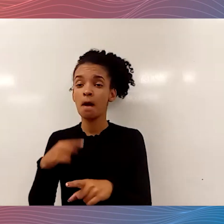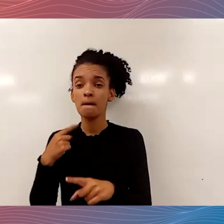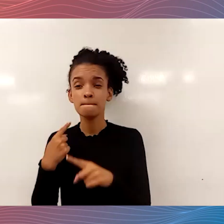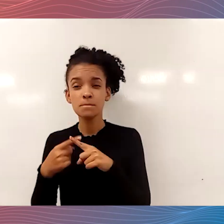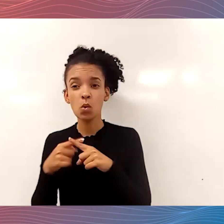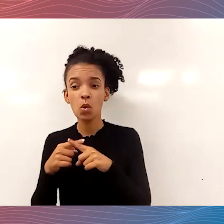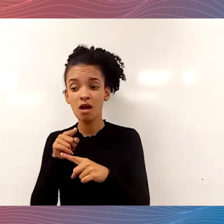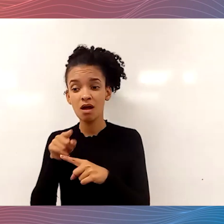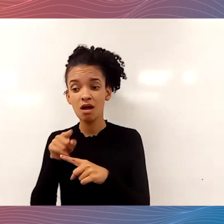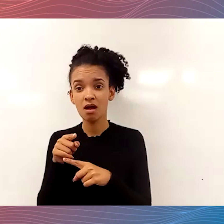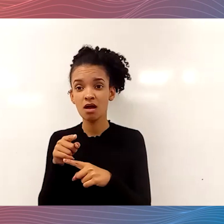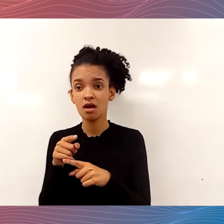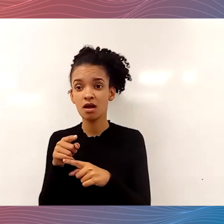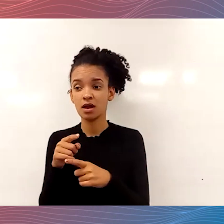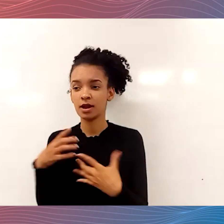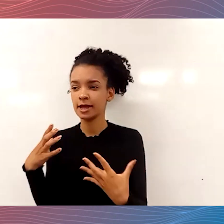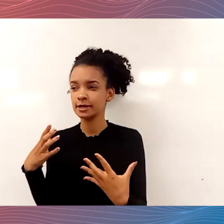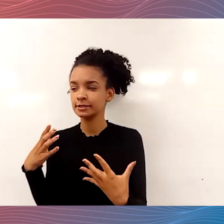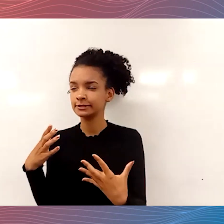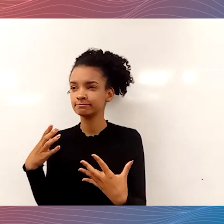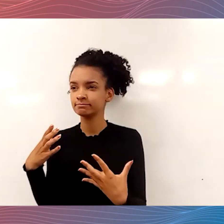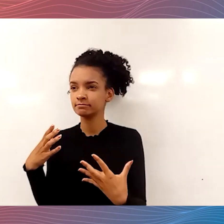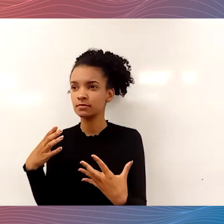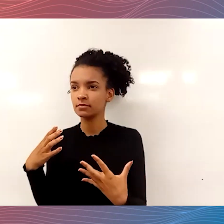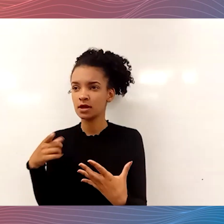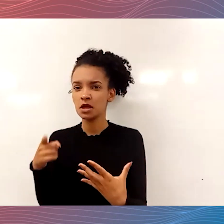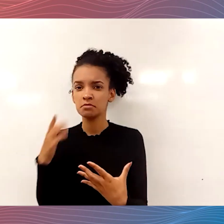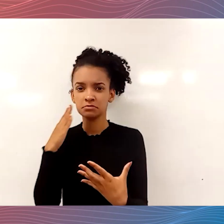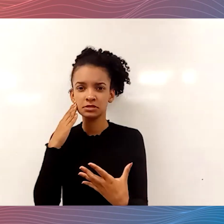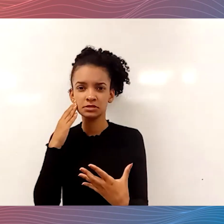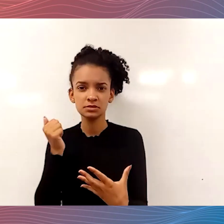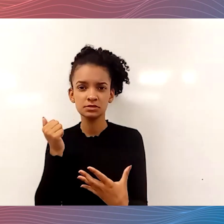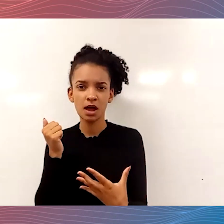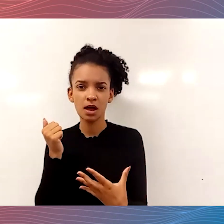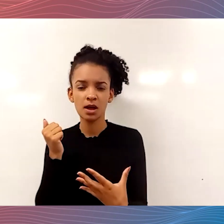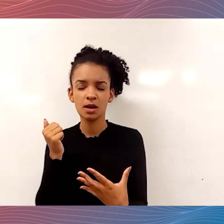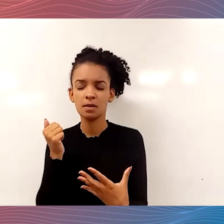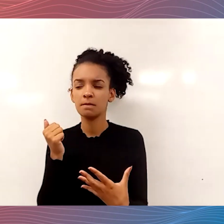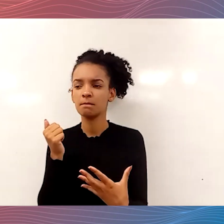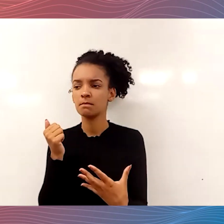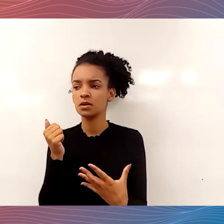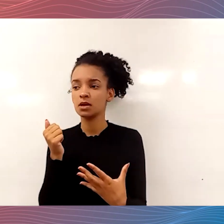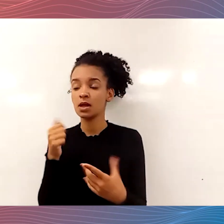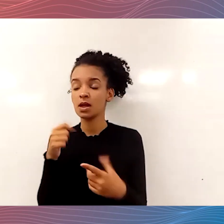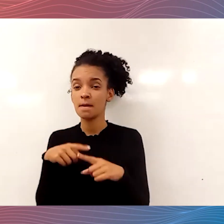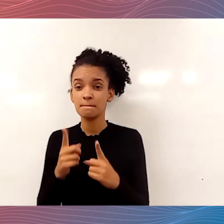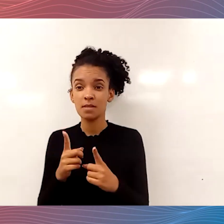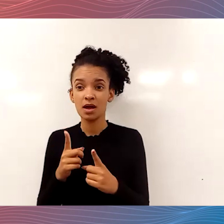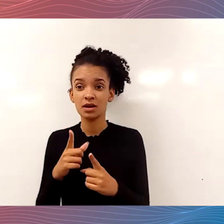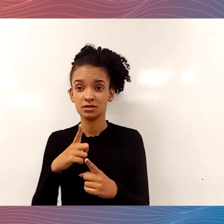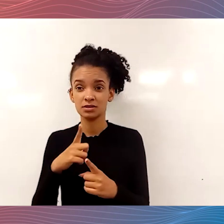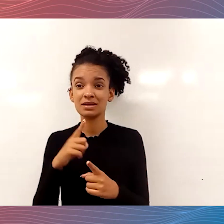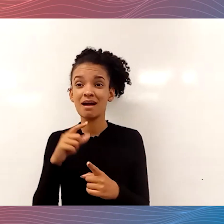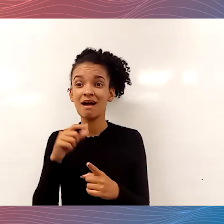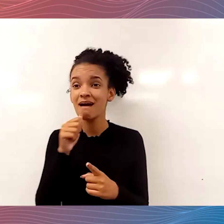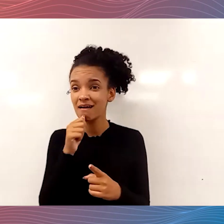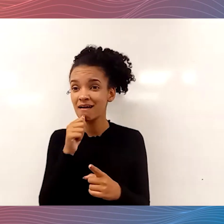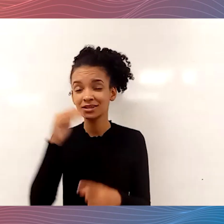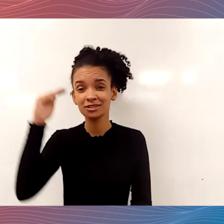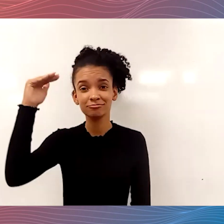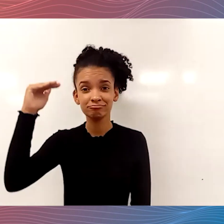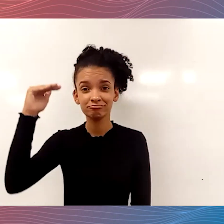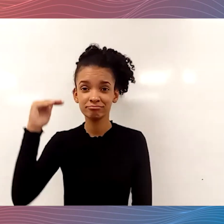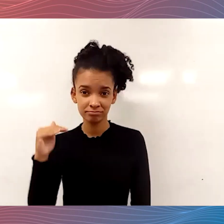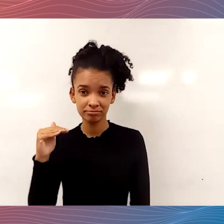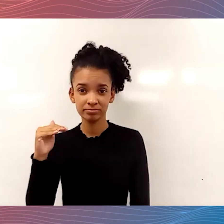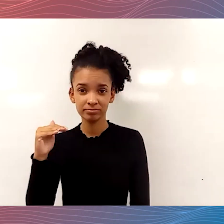hábil, só que ainda era um pouco franzino. Aí vem aqueles jogadores enormes, né, disputar